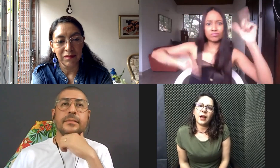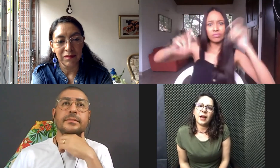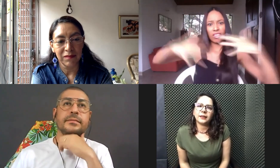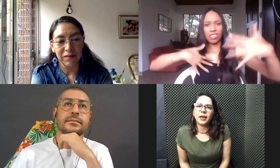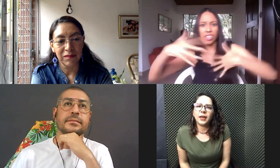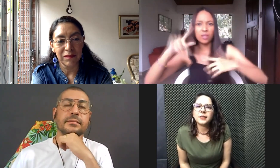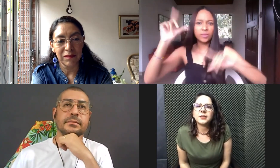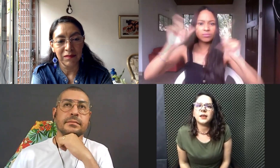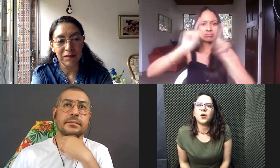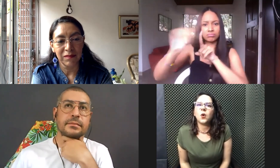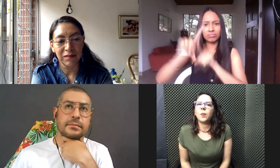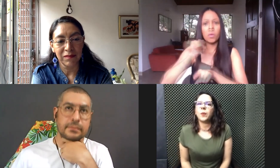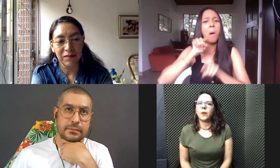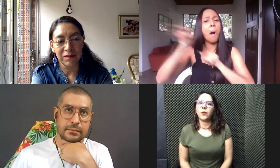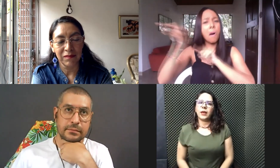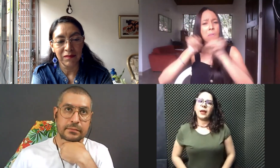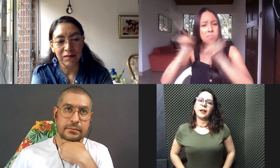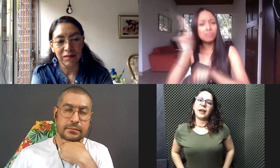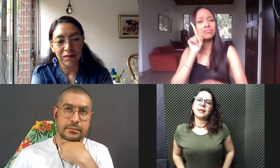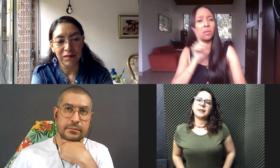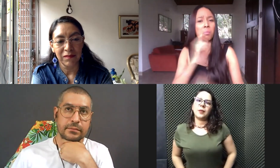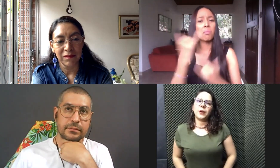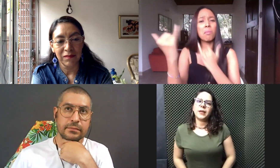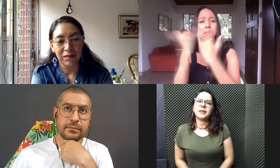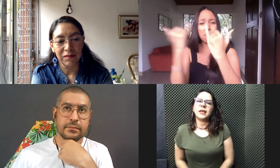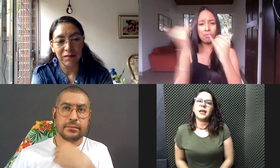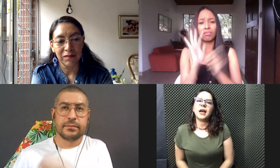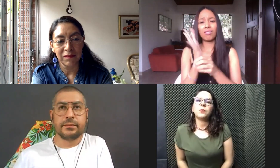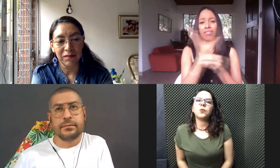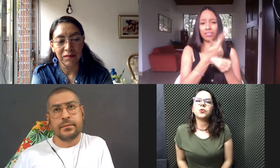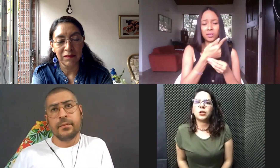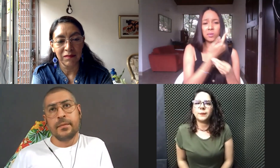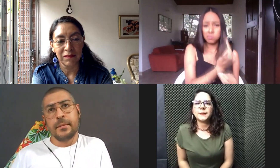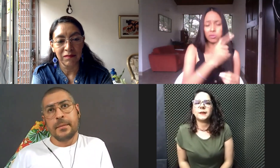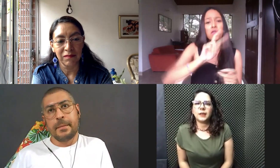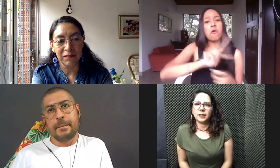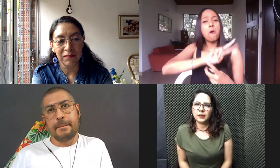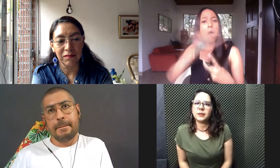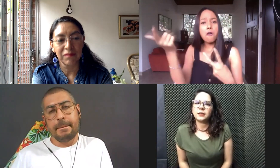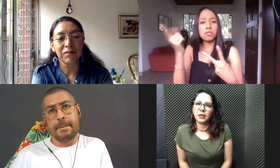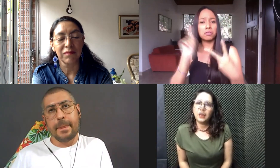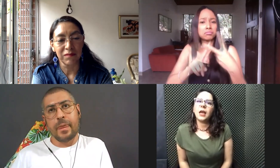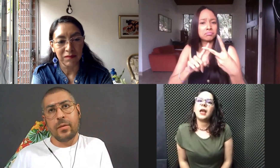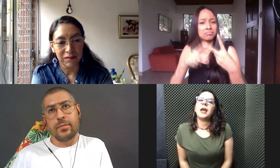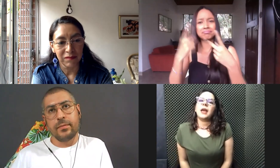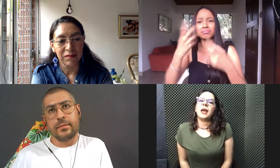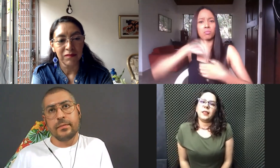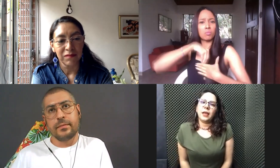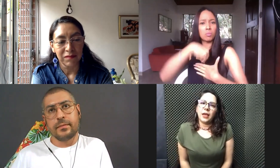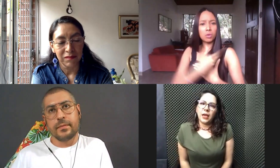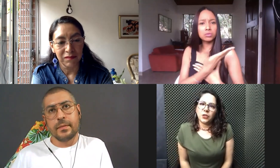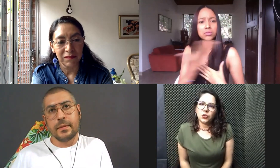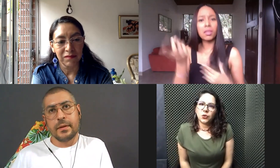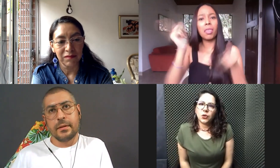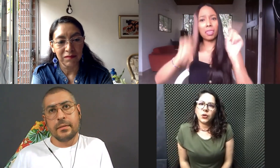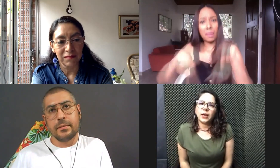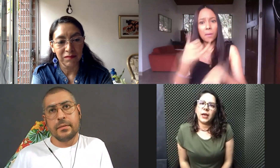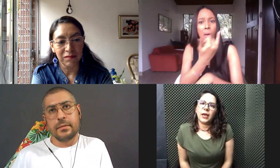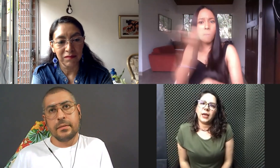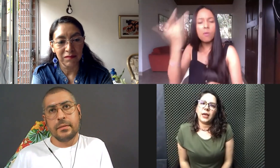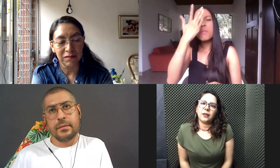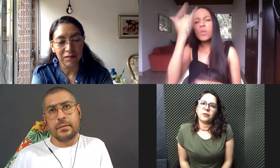de artístico o de realizar poesía, hay muchos representantes, sí, de